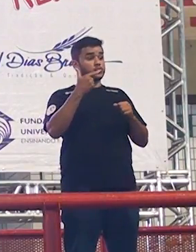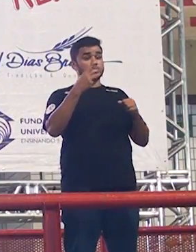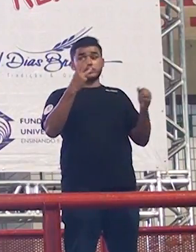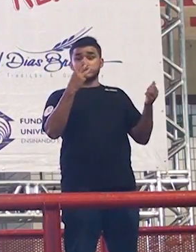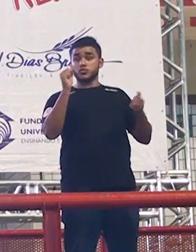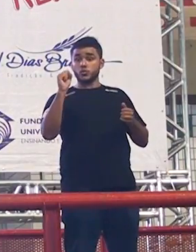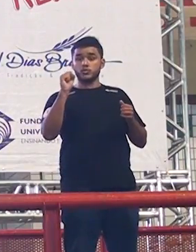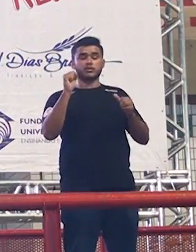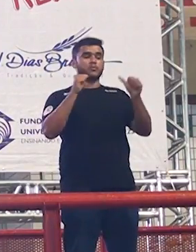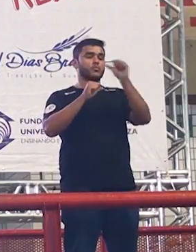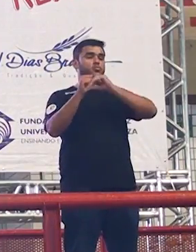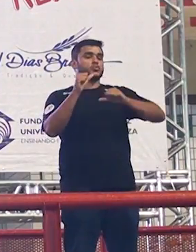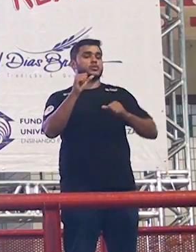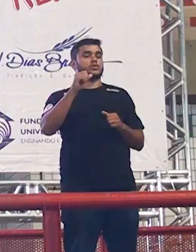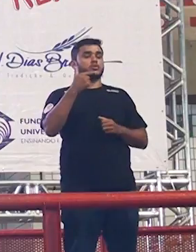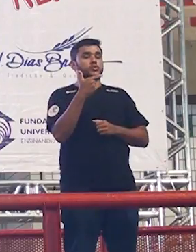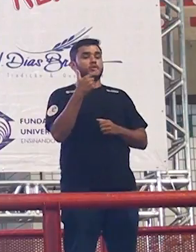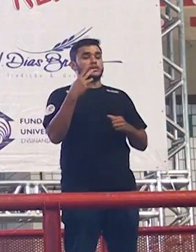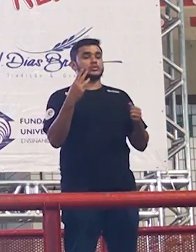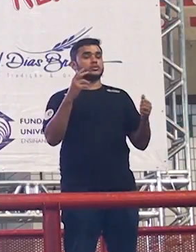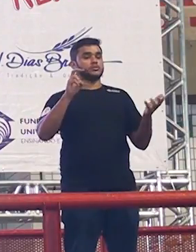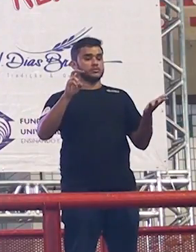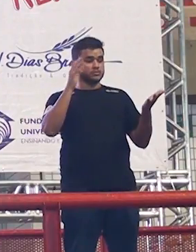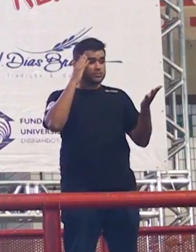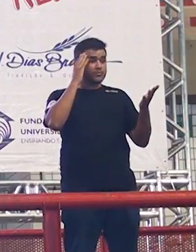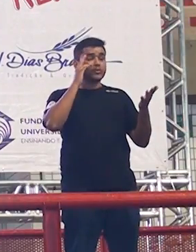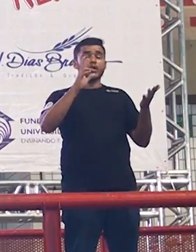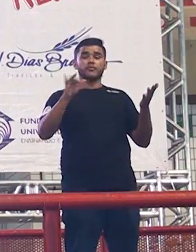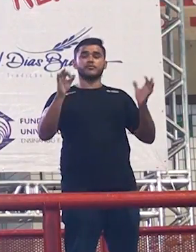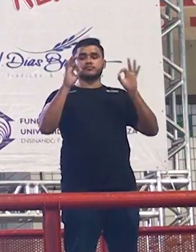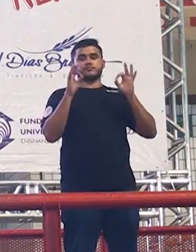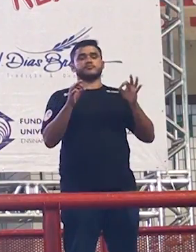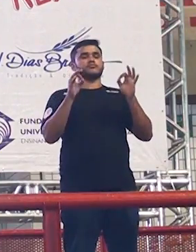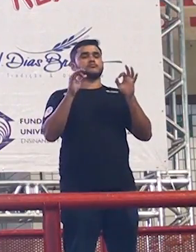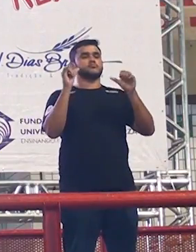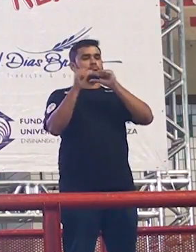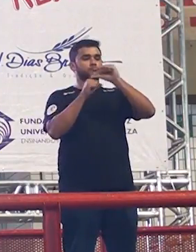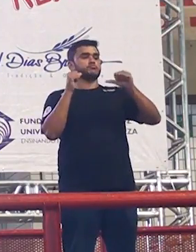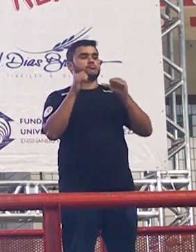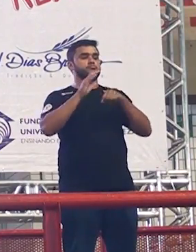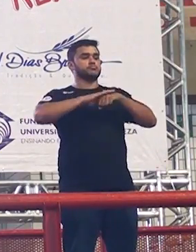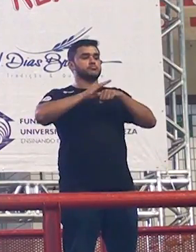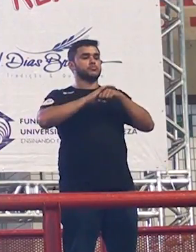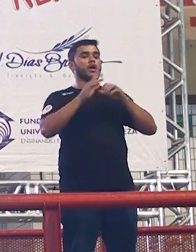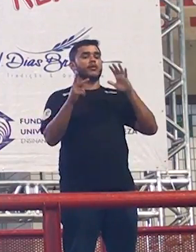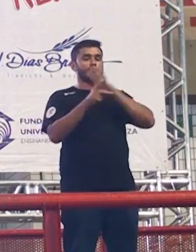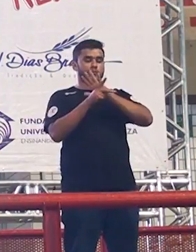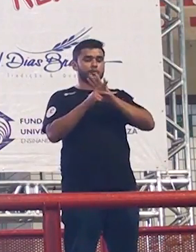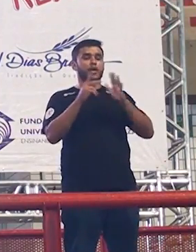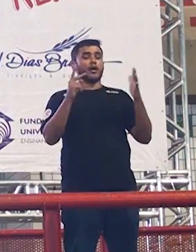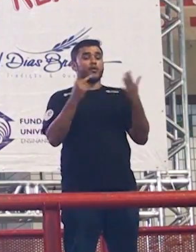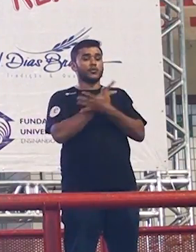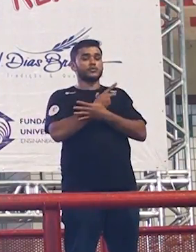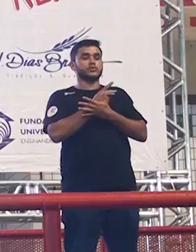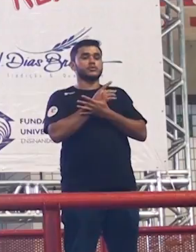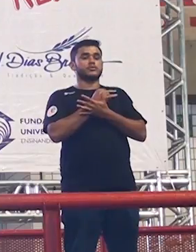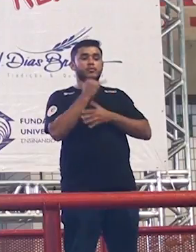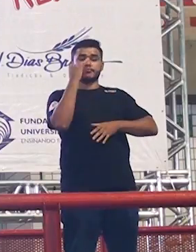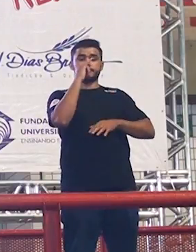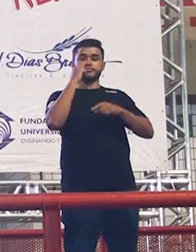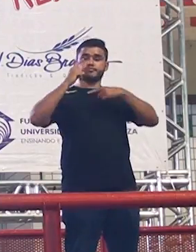em urânio 235, e esse urânio 235 é o que sofre fissão nuclear. É ele que vai gerar